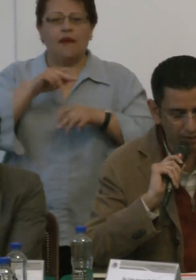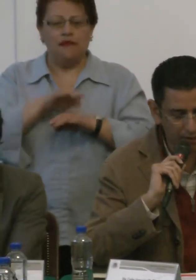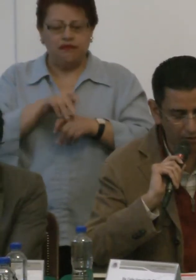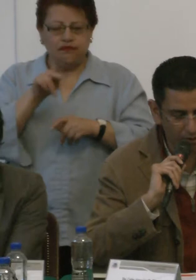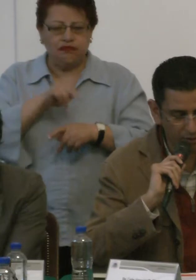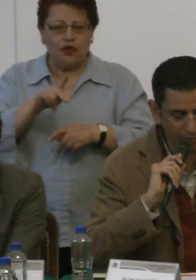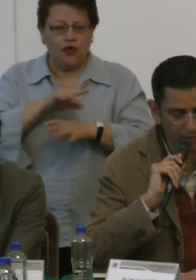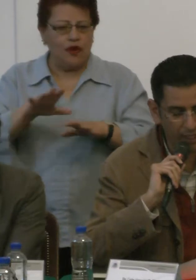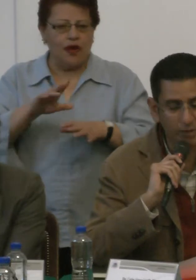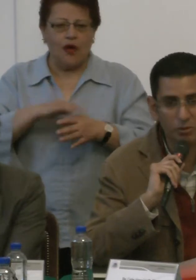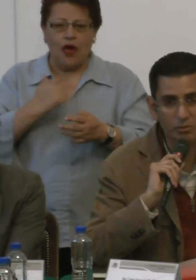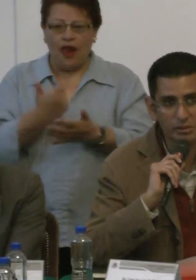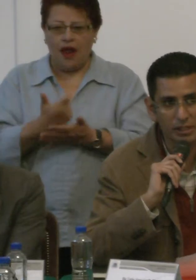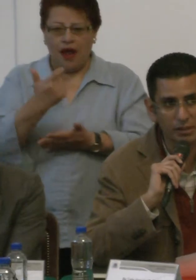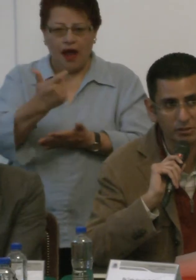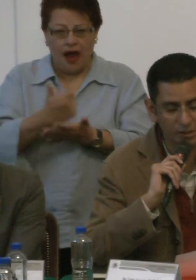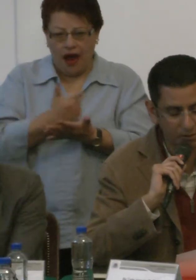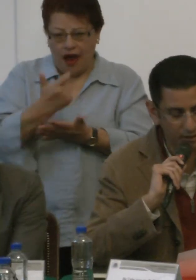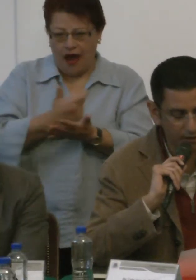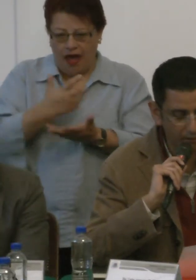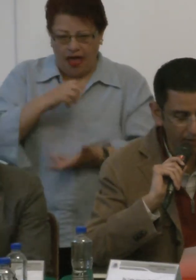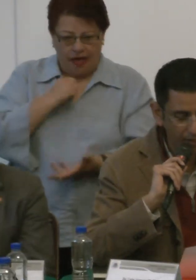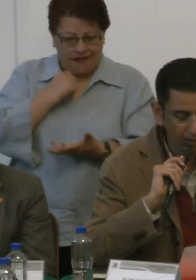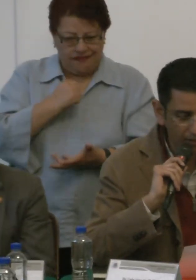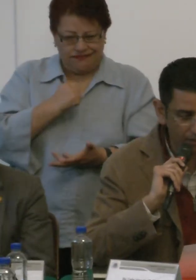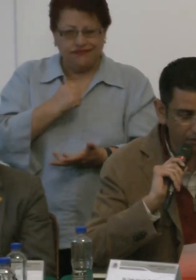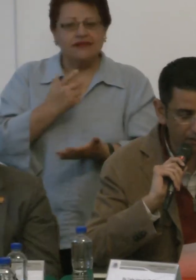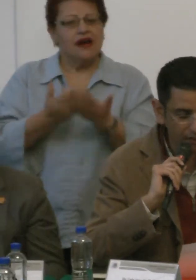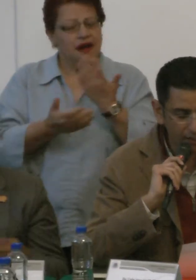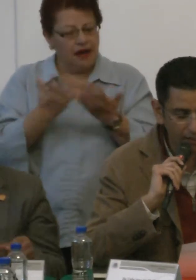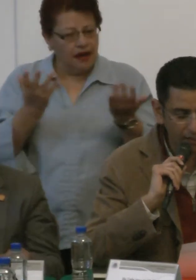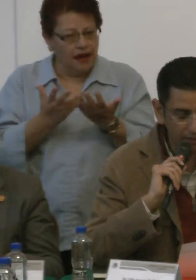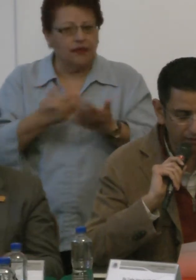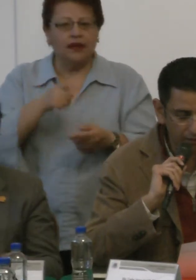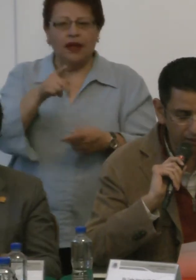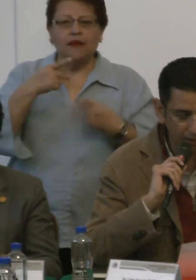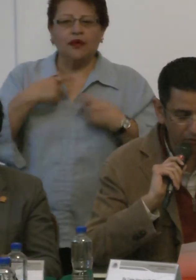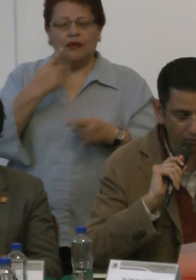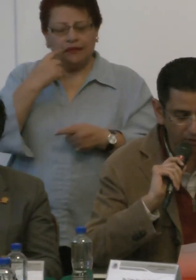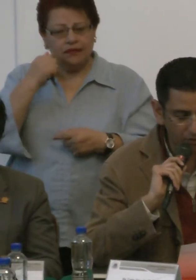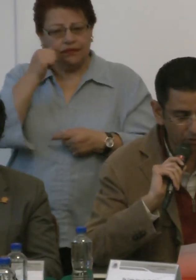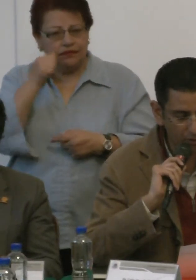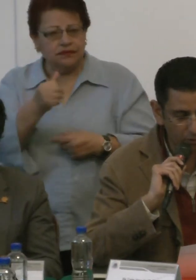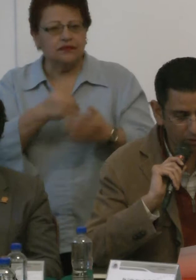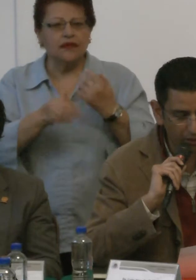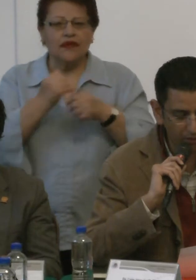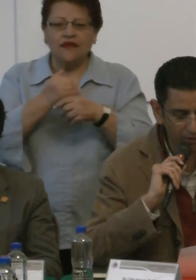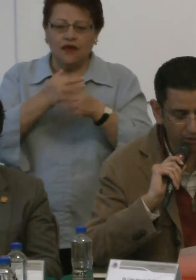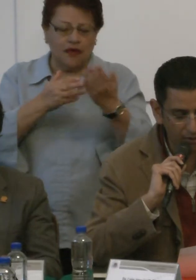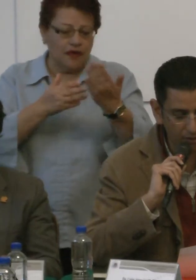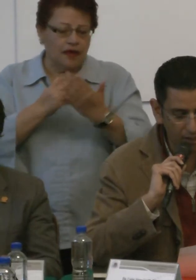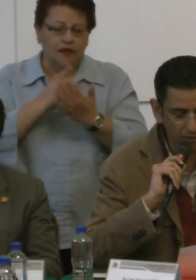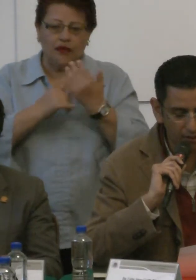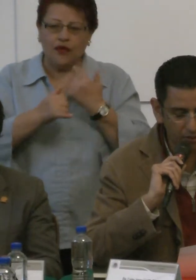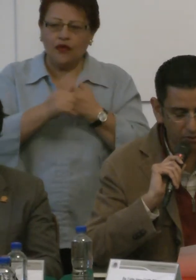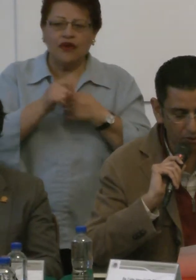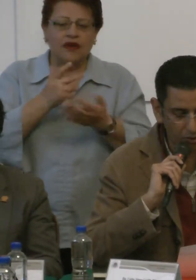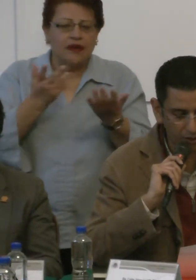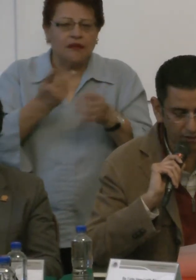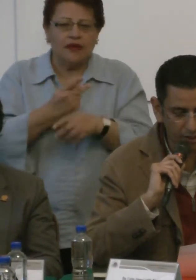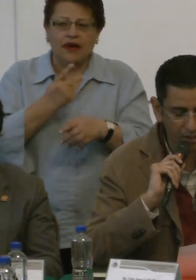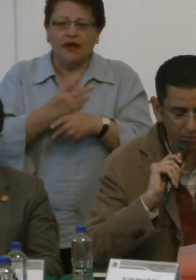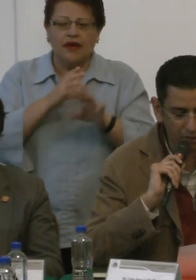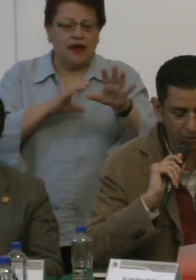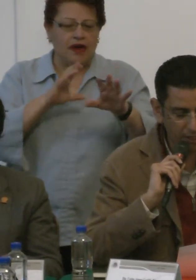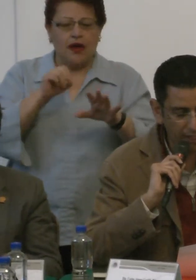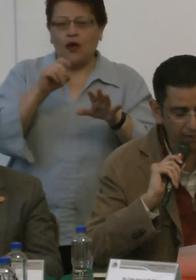sin fines de lucro. Actuemos en consecuencia. La ciudadanía quiere atención y quiere información sobre los proyectos hídricos de la ciudad y sus